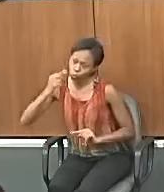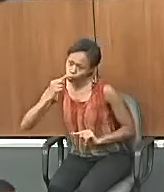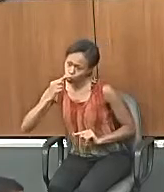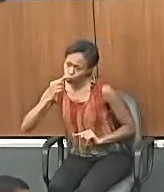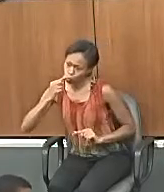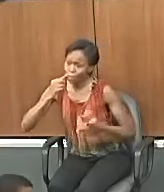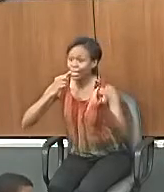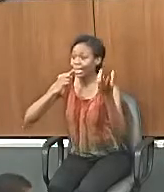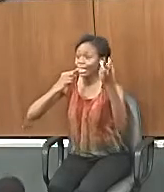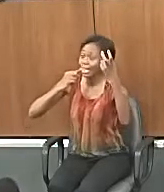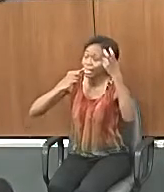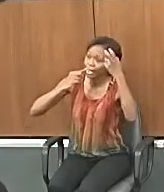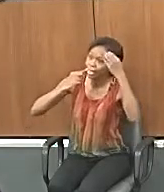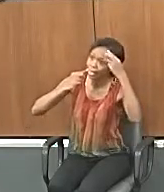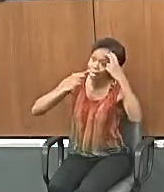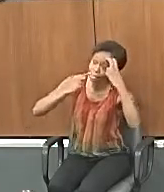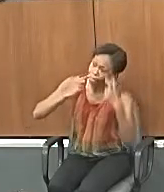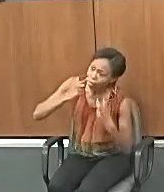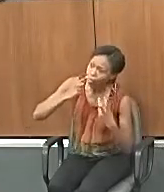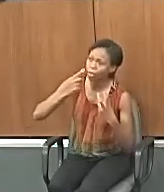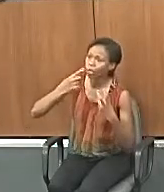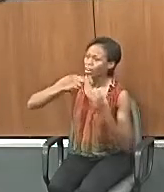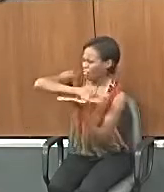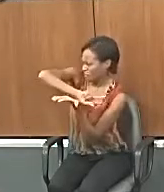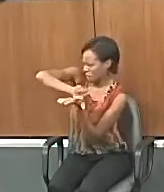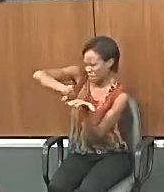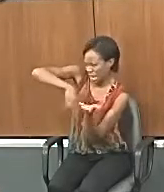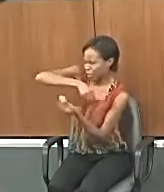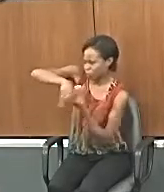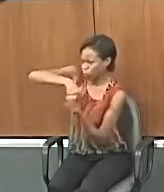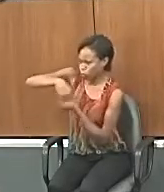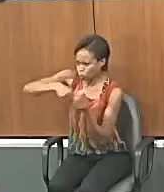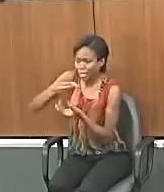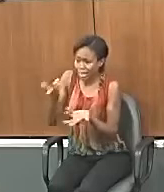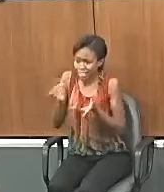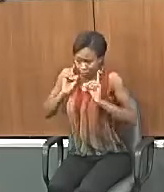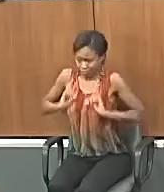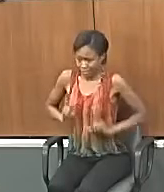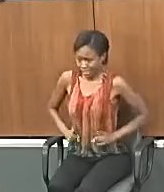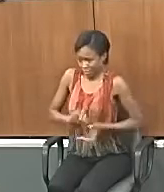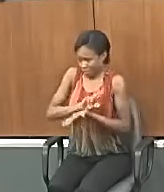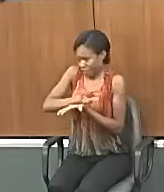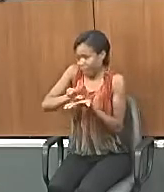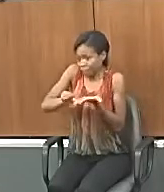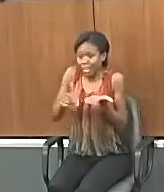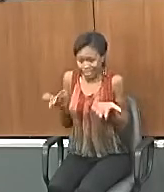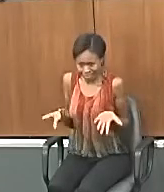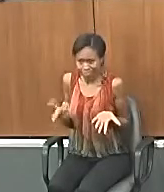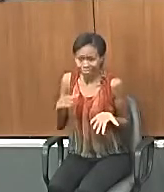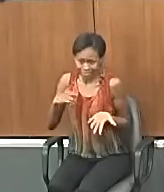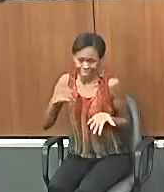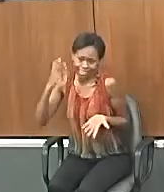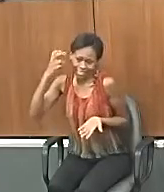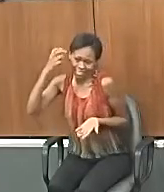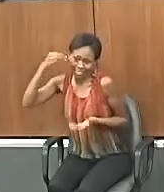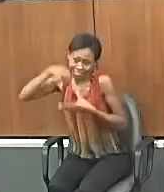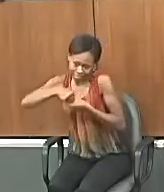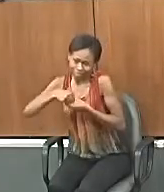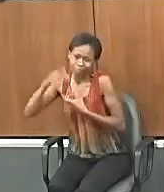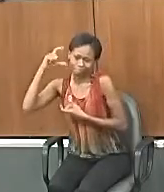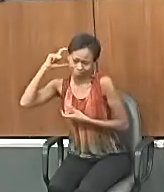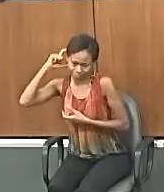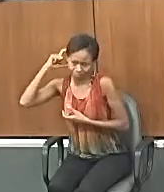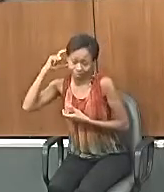que precisam ser trabalhadas então a mensagem inicial que eu tenho nesse primeiro momento é que trata-se com bem